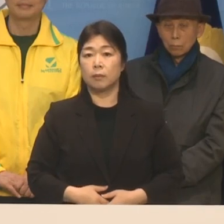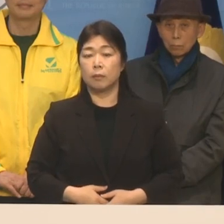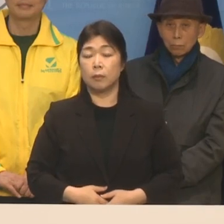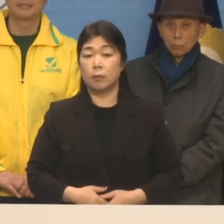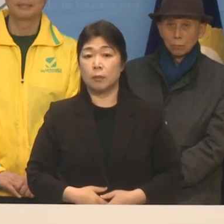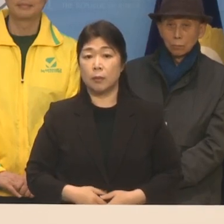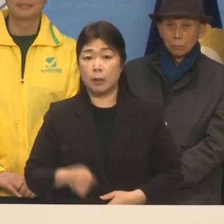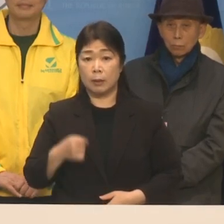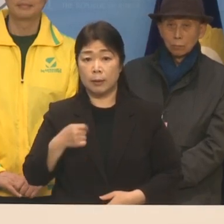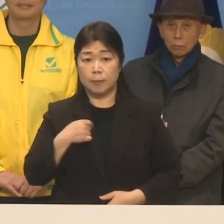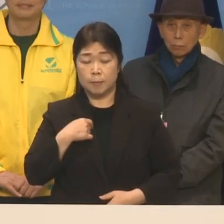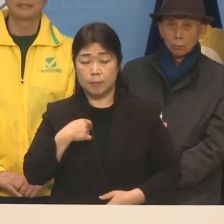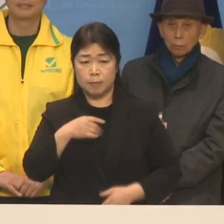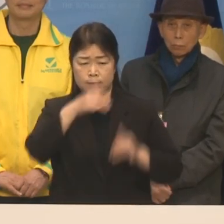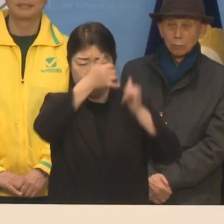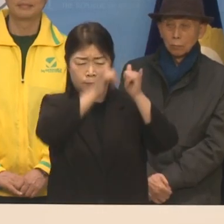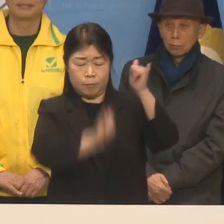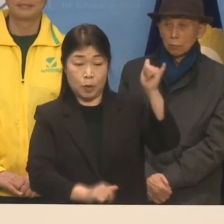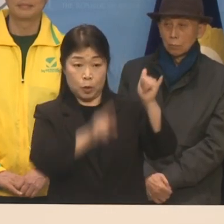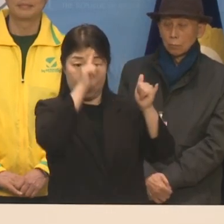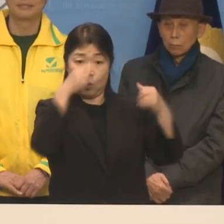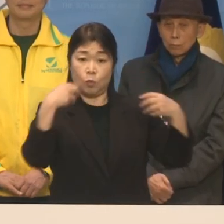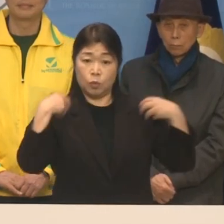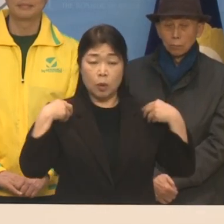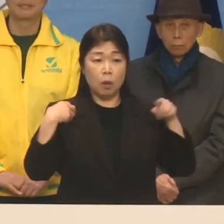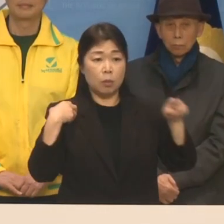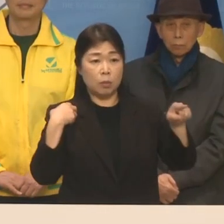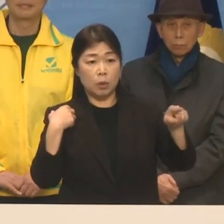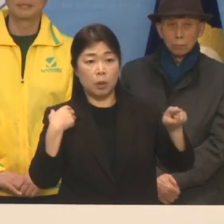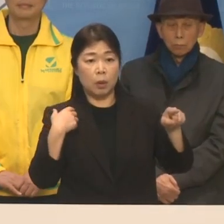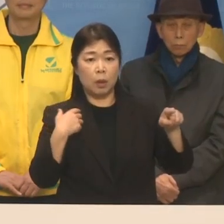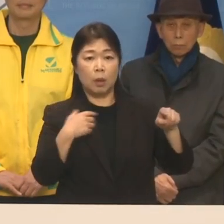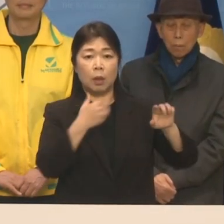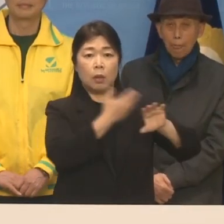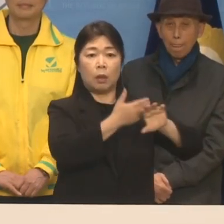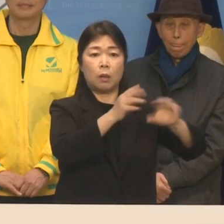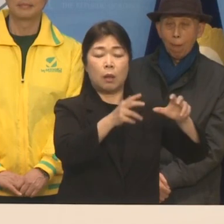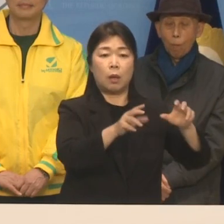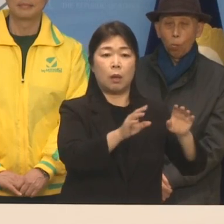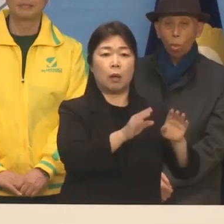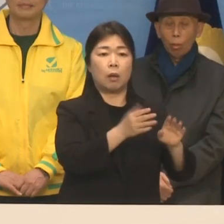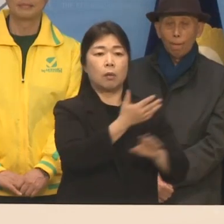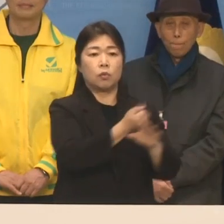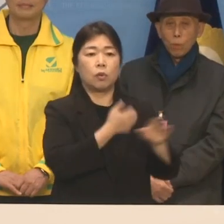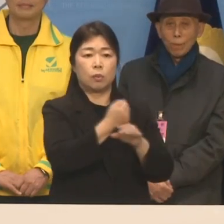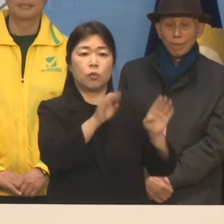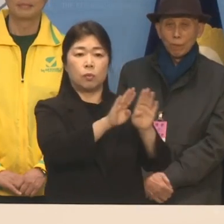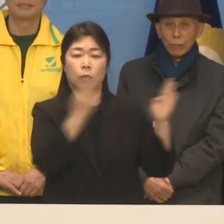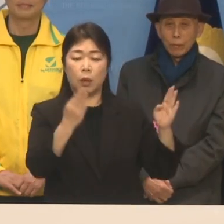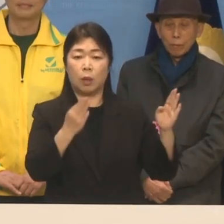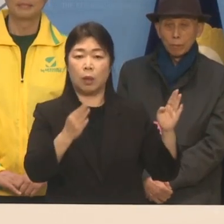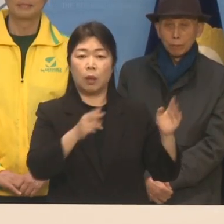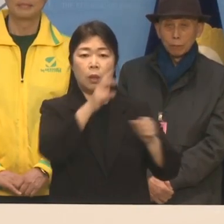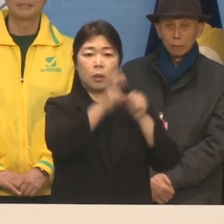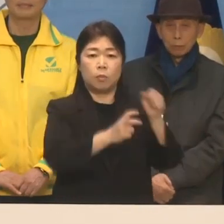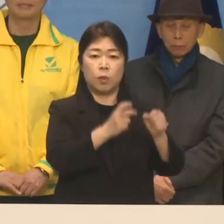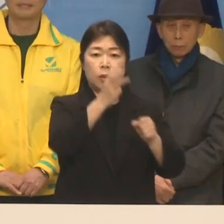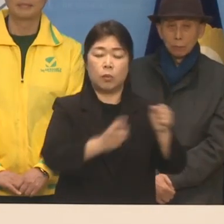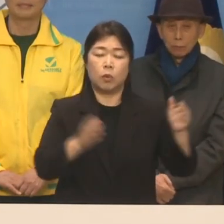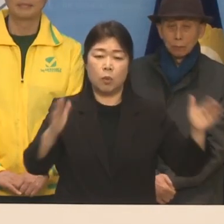저는 역대 정부가 수익 개방 정책을 30년 넘게